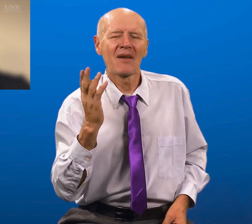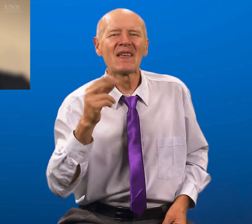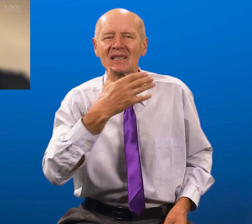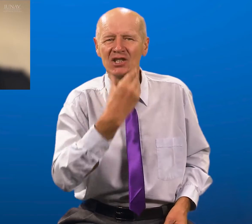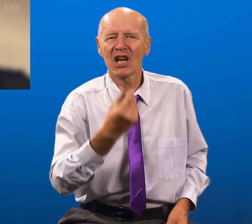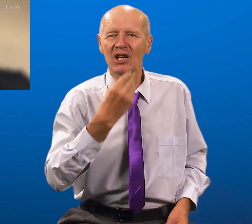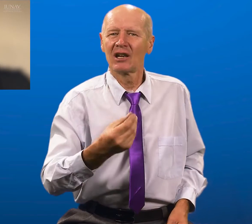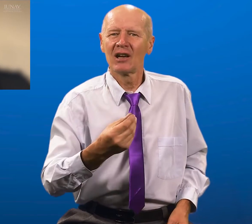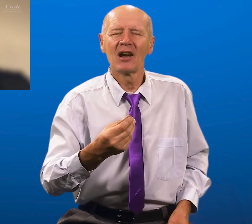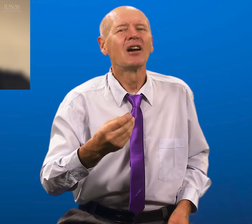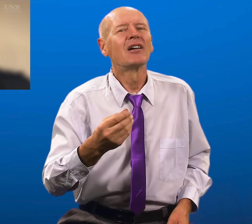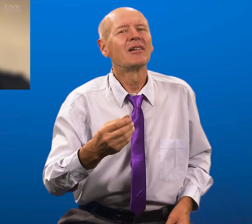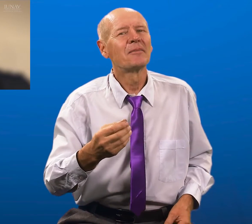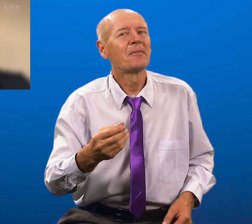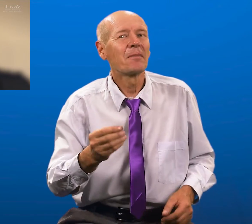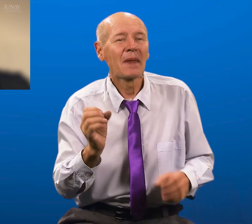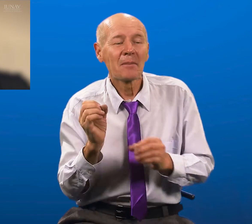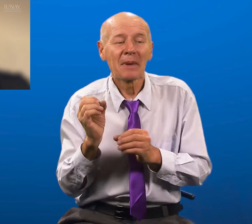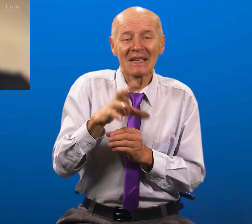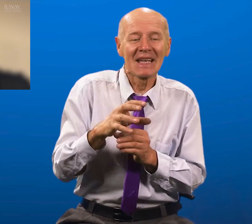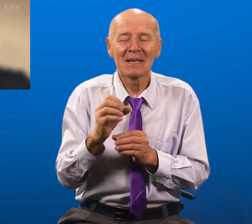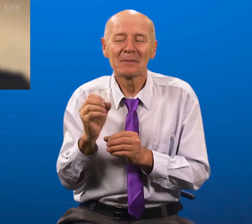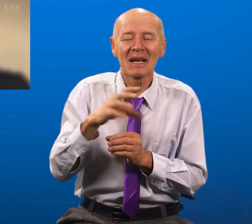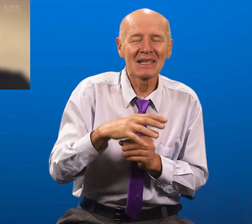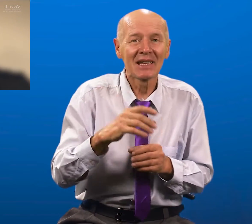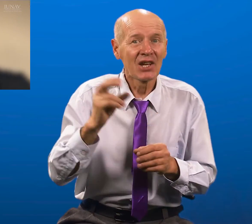нам, было духовное зерно,